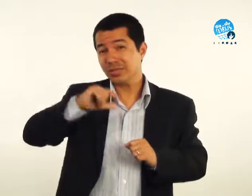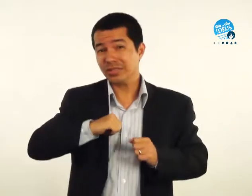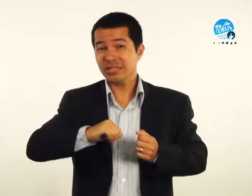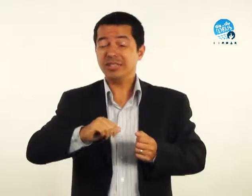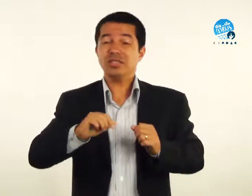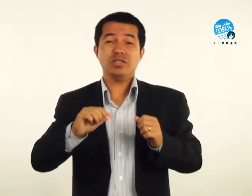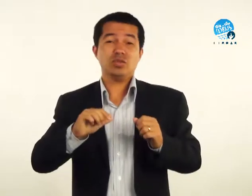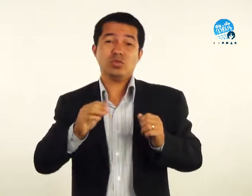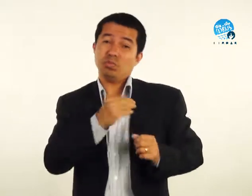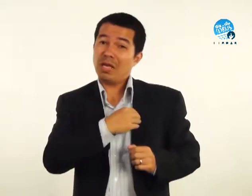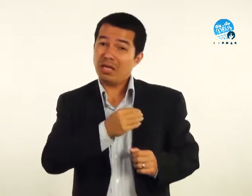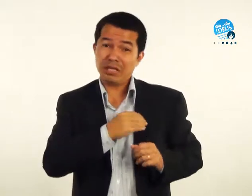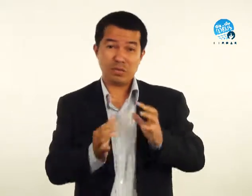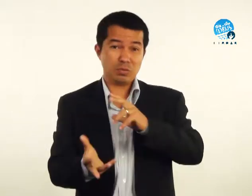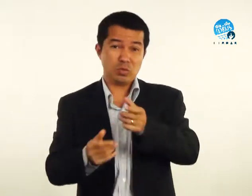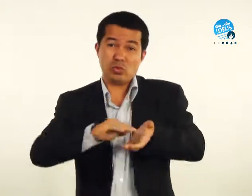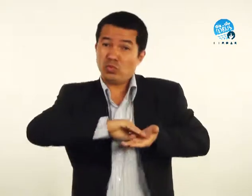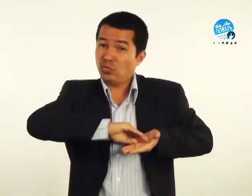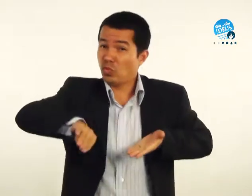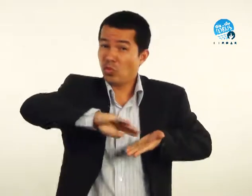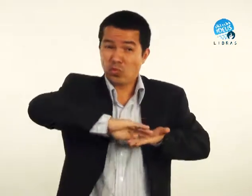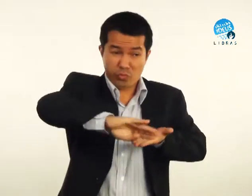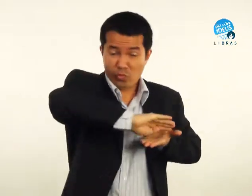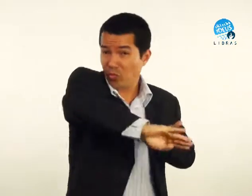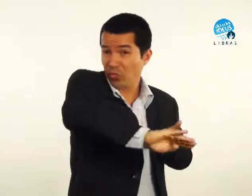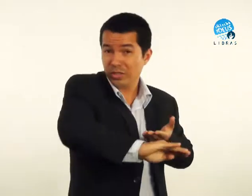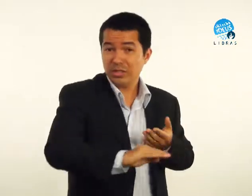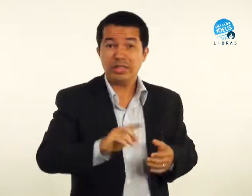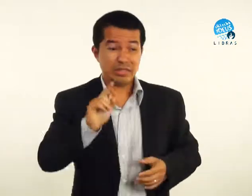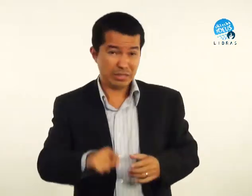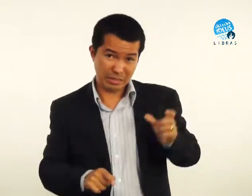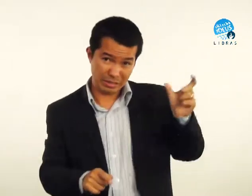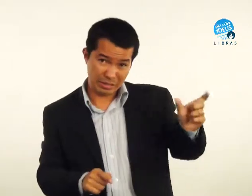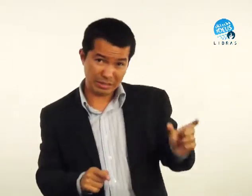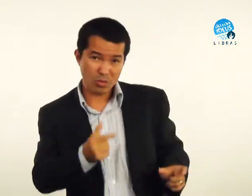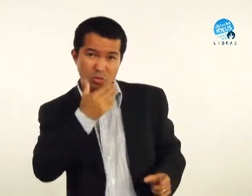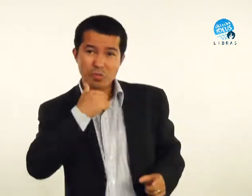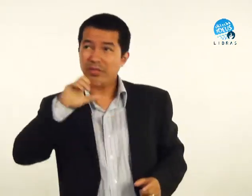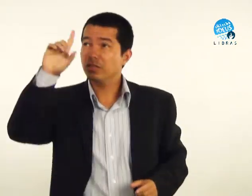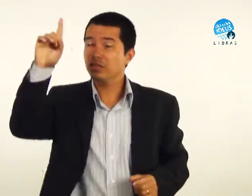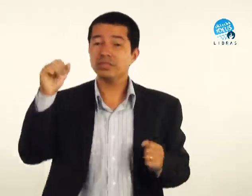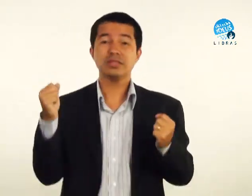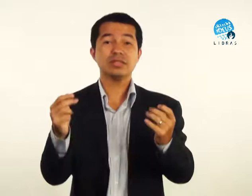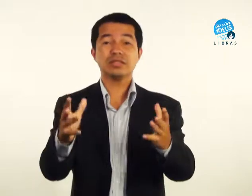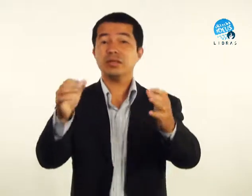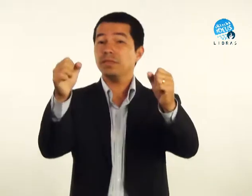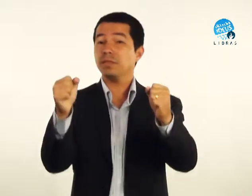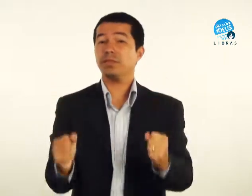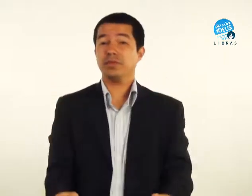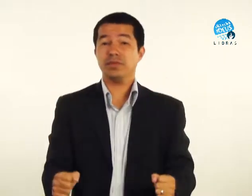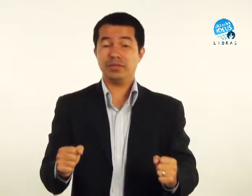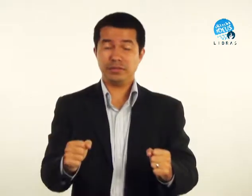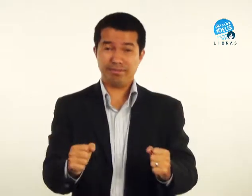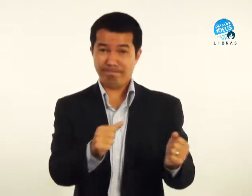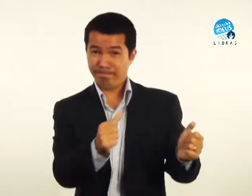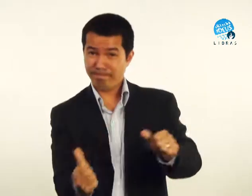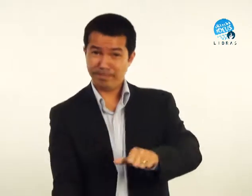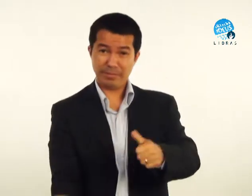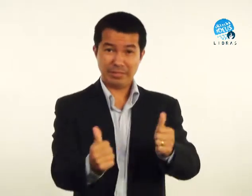mais, esse aqui é o homem que Deus deu o poder de batizar com o Espírito Santo e com